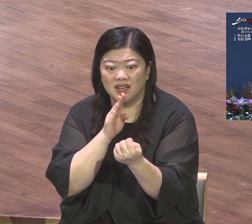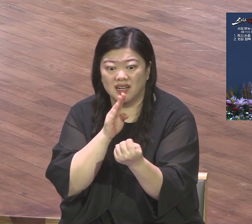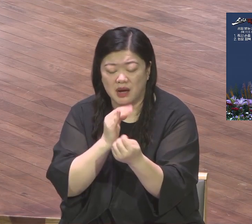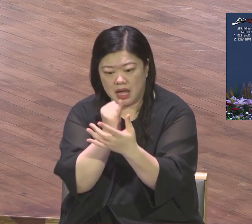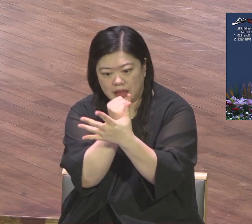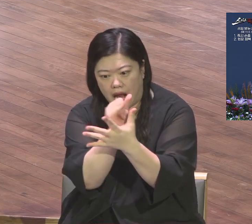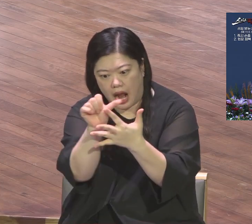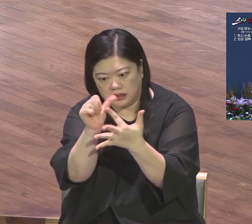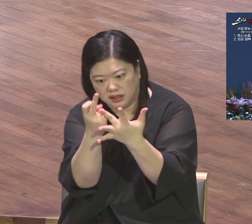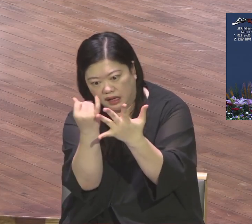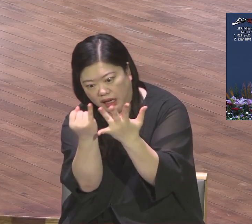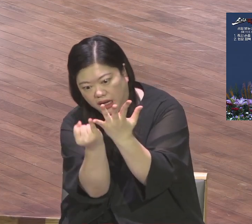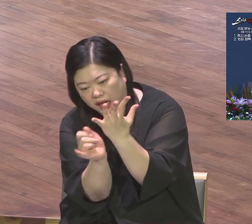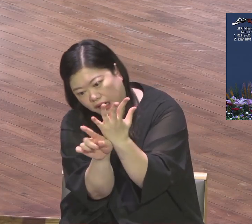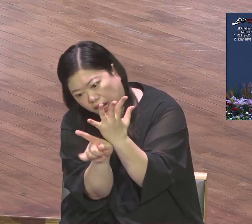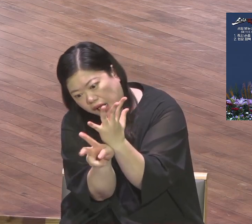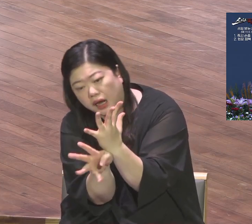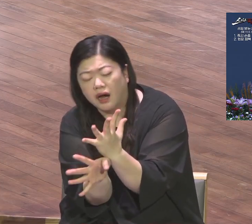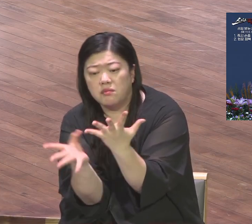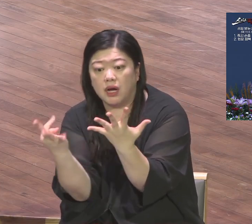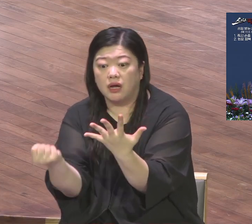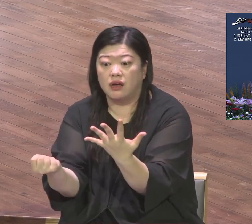그래가지고 1960년대요,